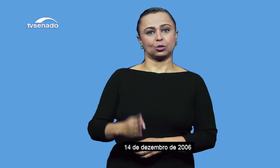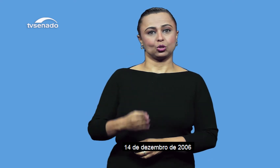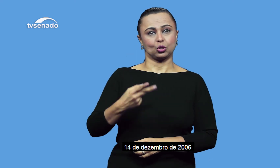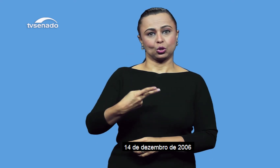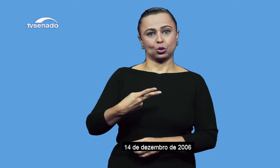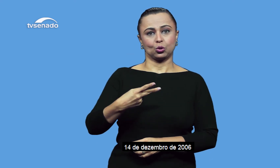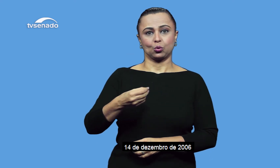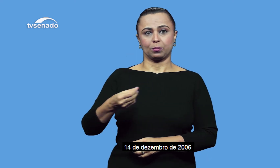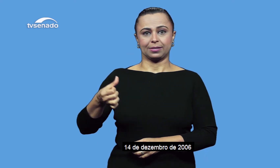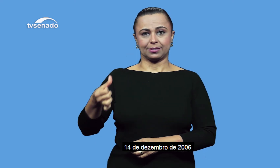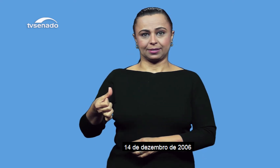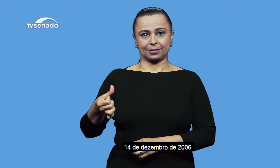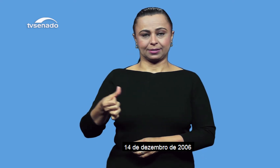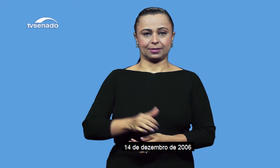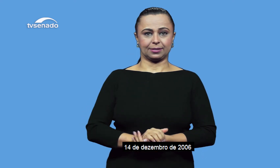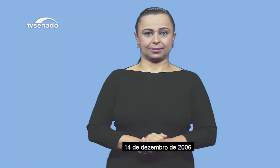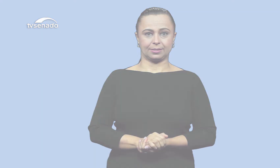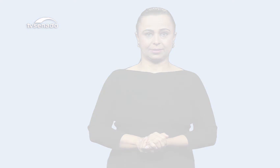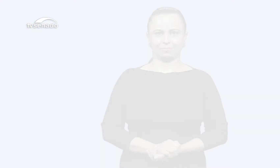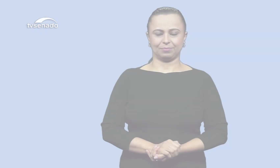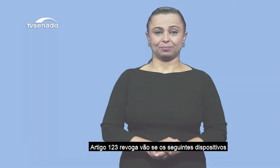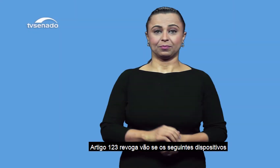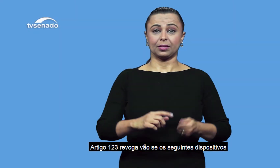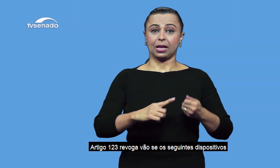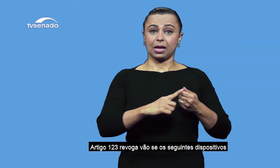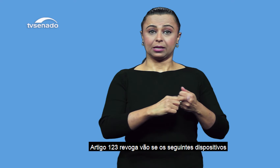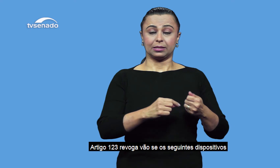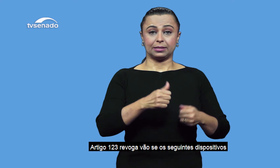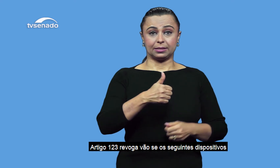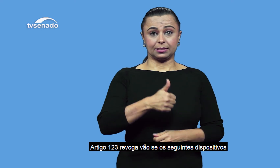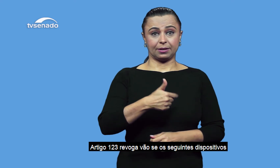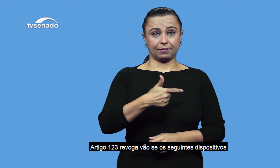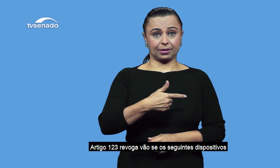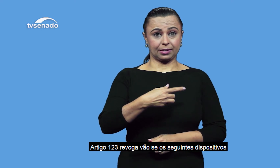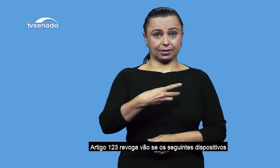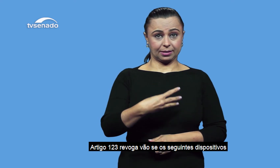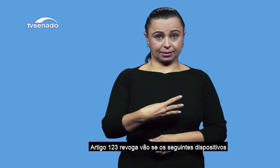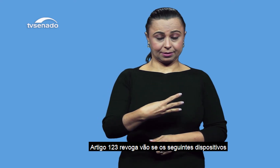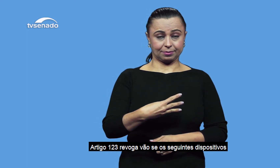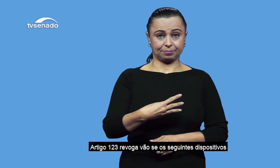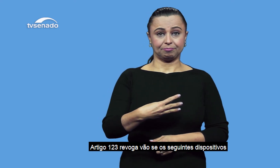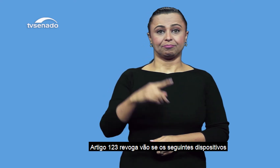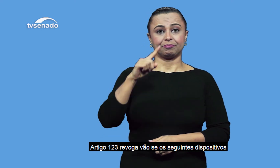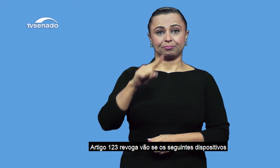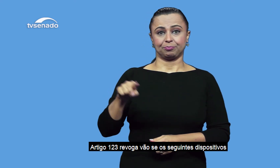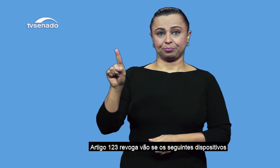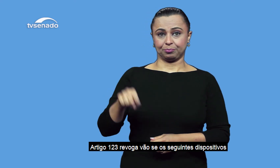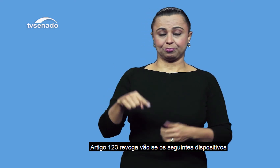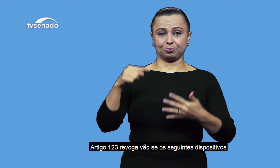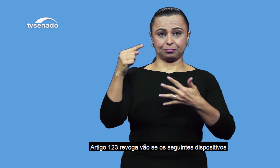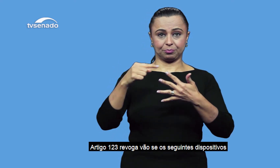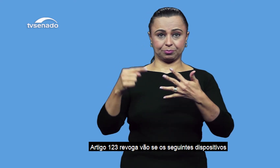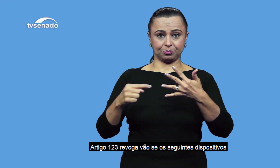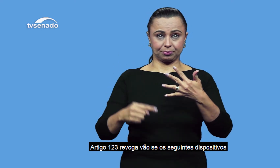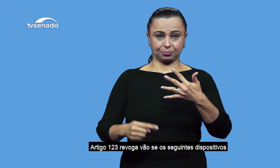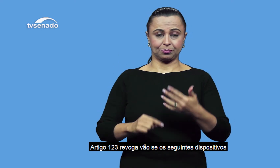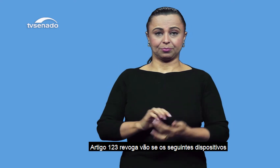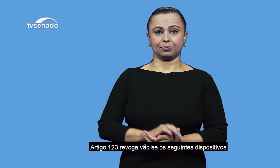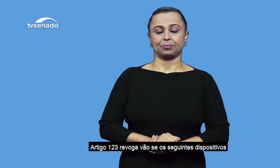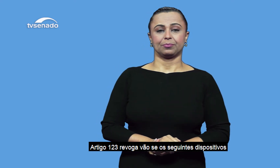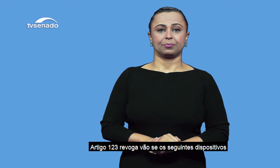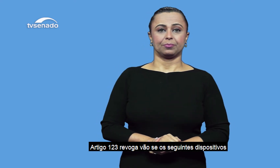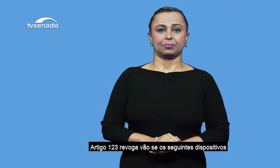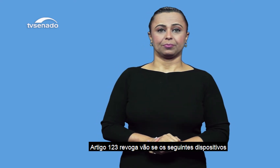de 2006 artigo 123 revoga vão se os seguintes dispositivos